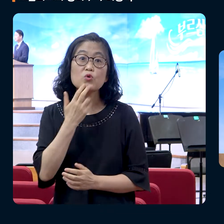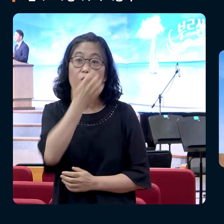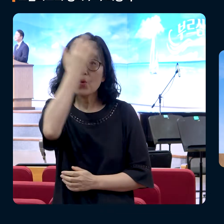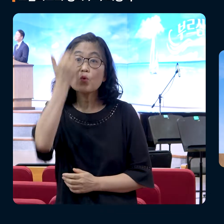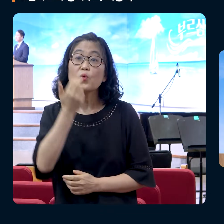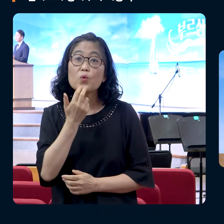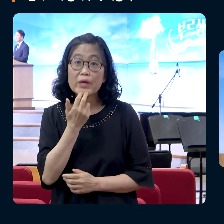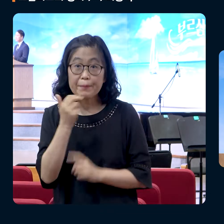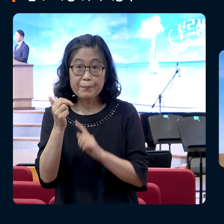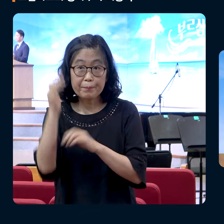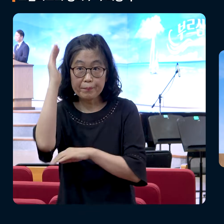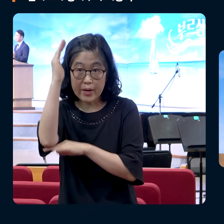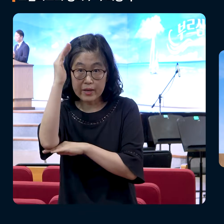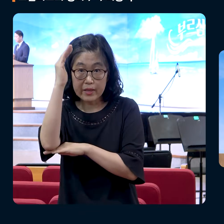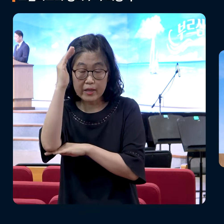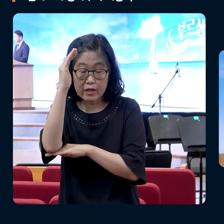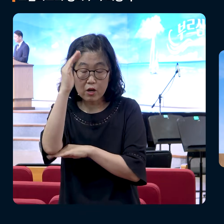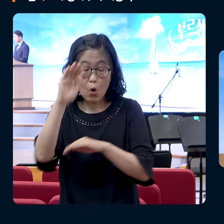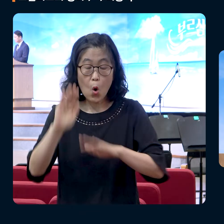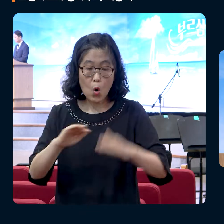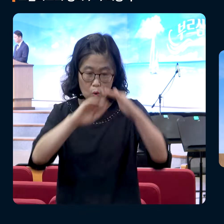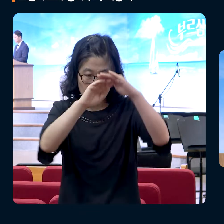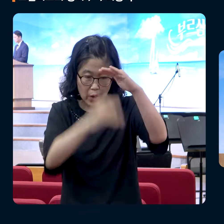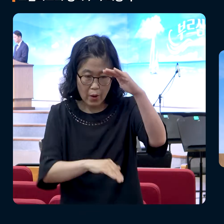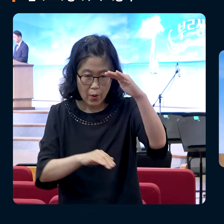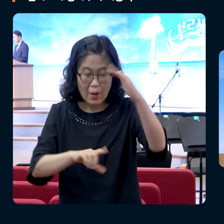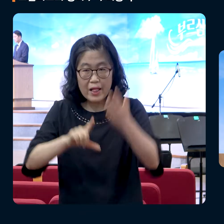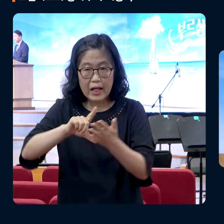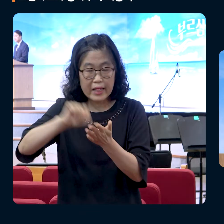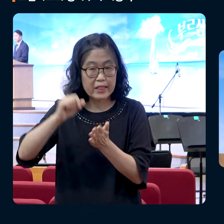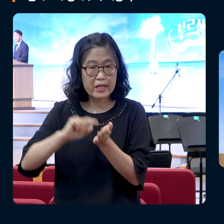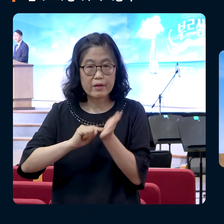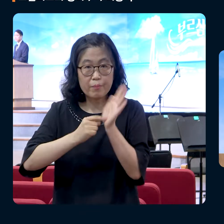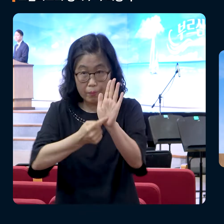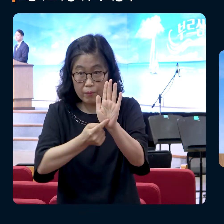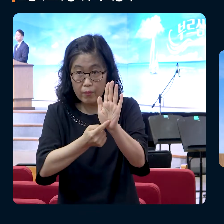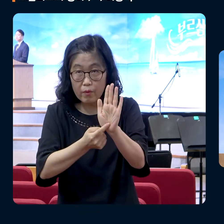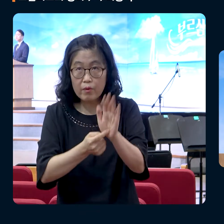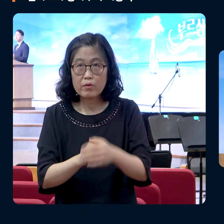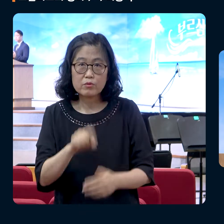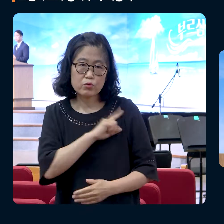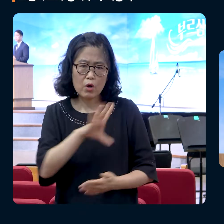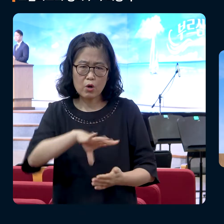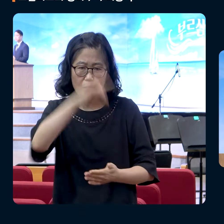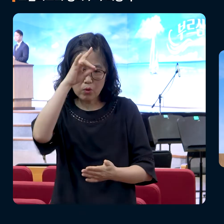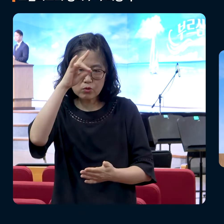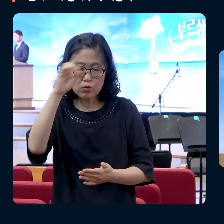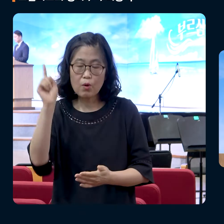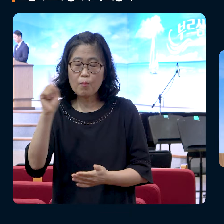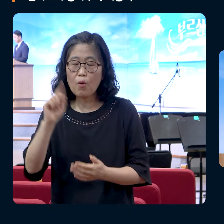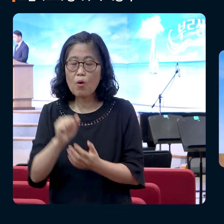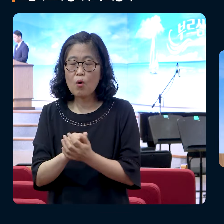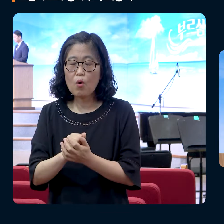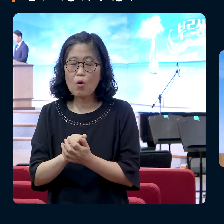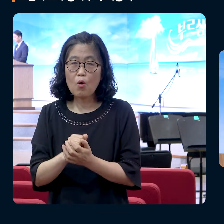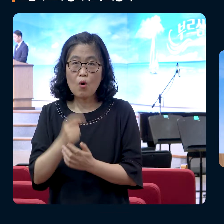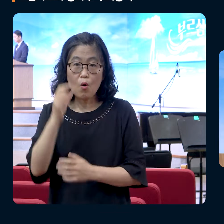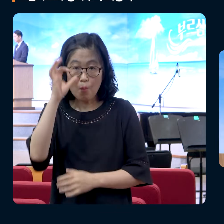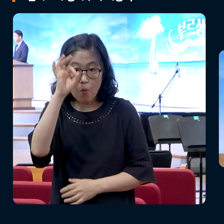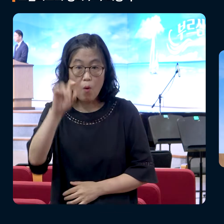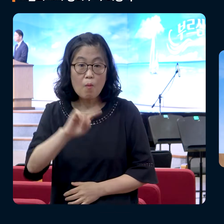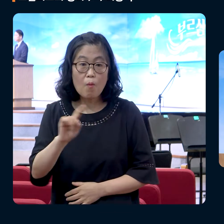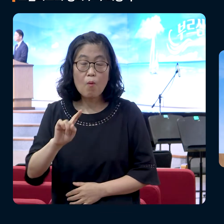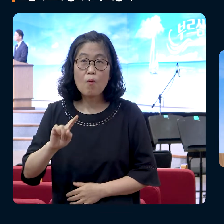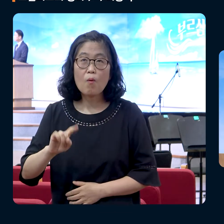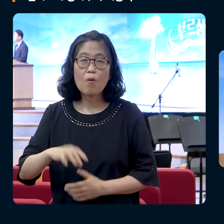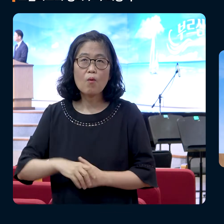굉장히 간략하게 요약해서 우리에게 보여주고 있습니다. 그런데 가장 먼저 눈에 들어오는 것이 있는데 그것이